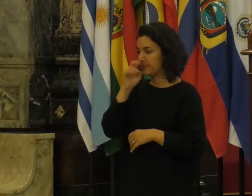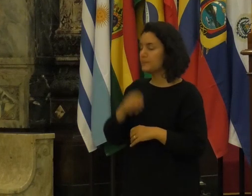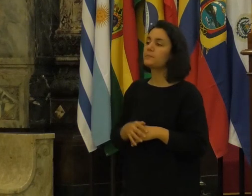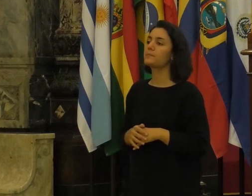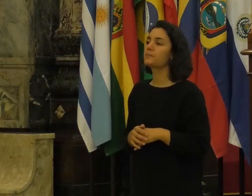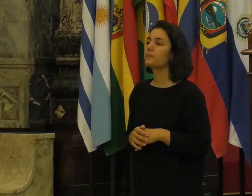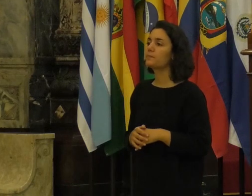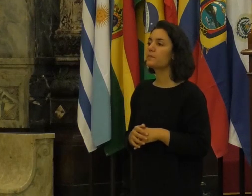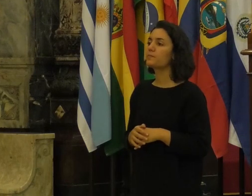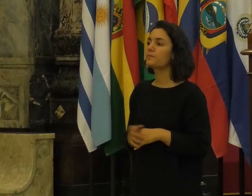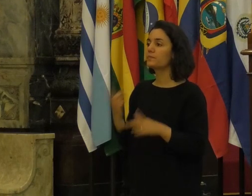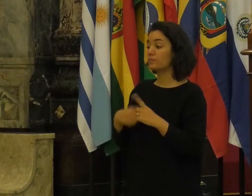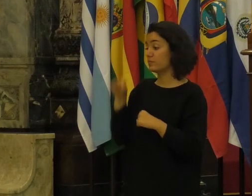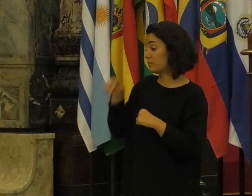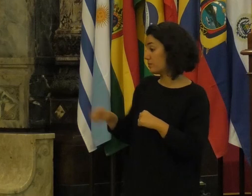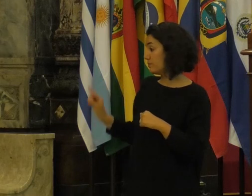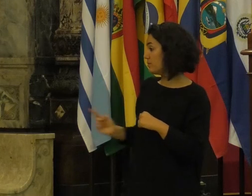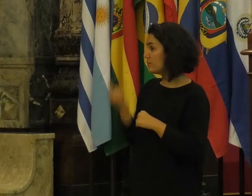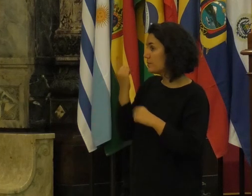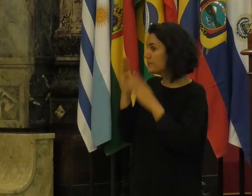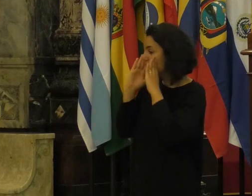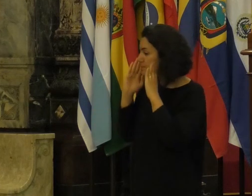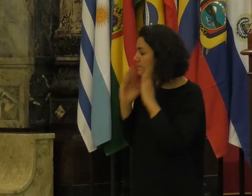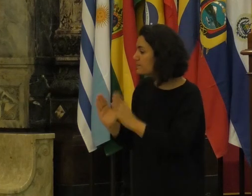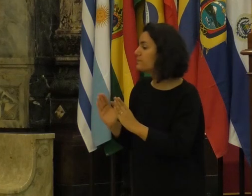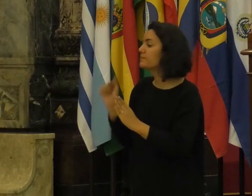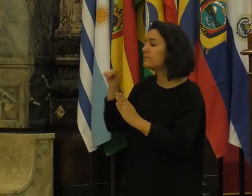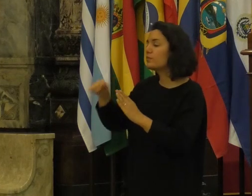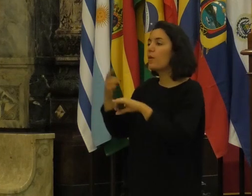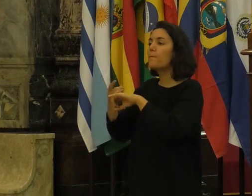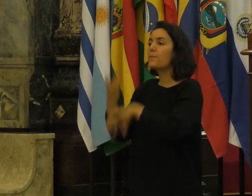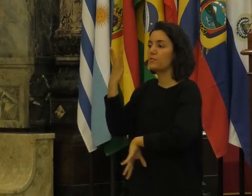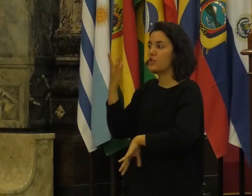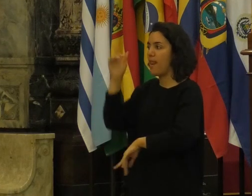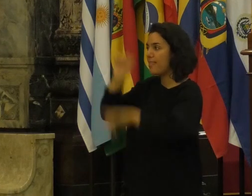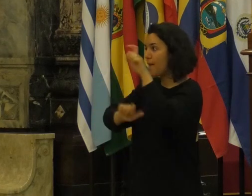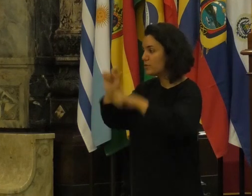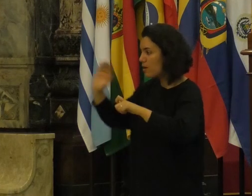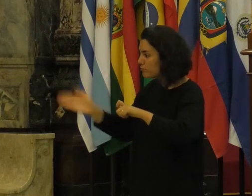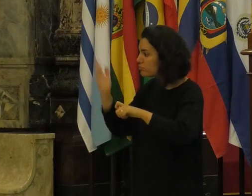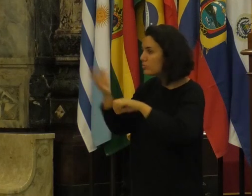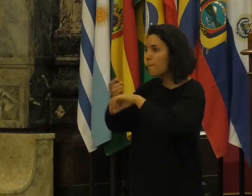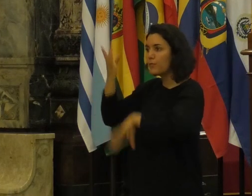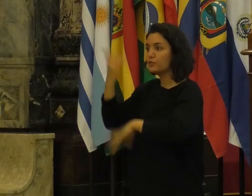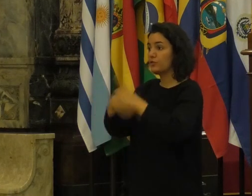Es decir, ese primer enfoque fue profesionalizante. No fue hasta